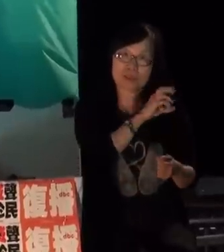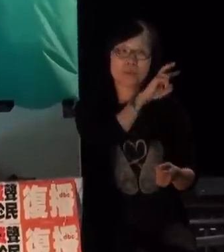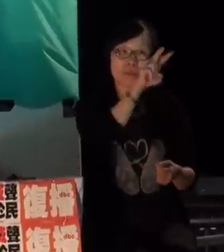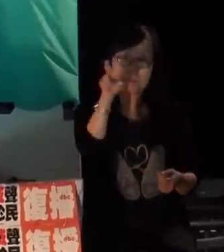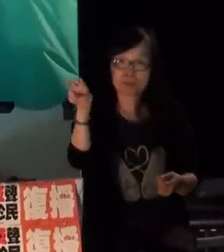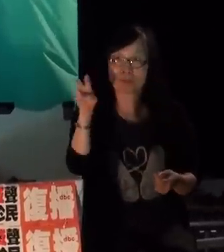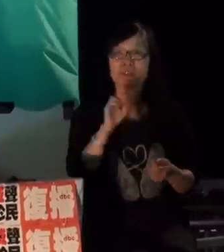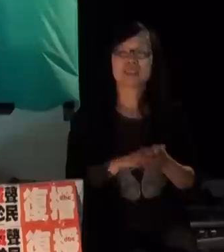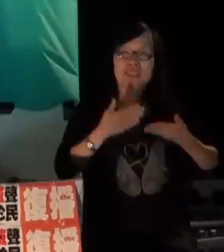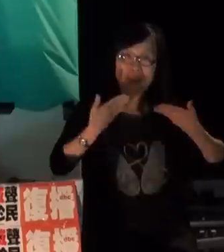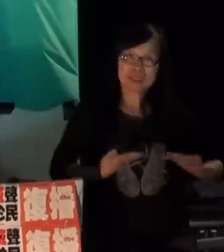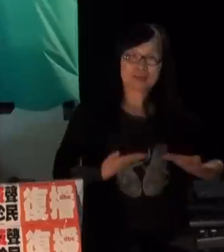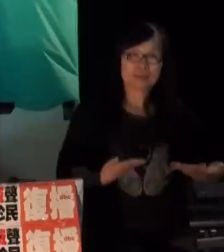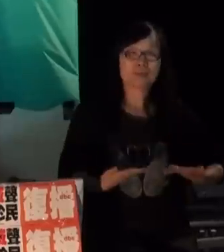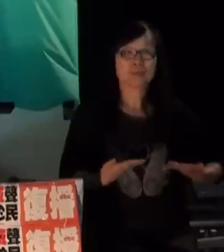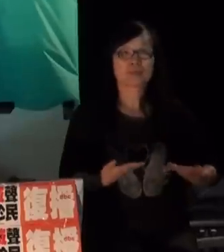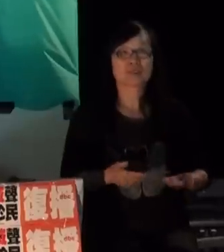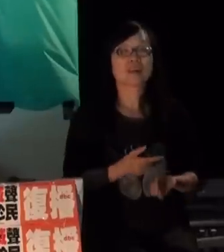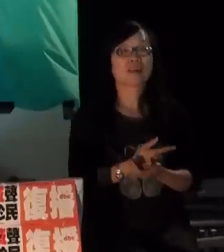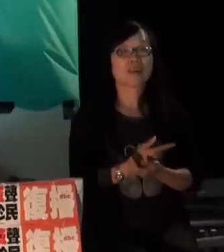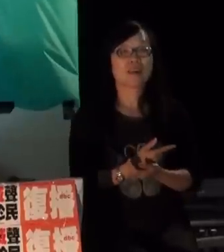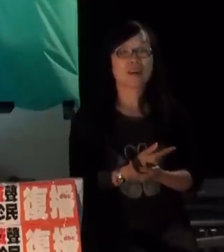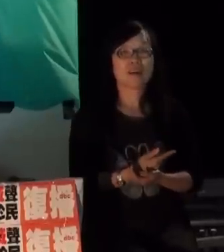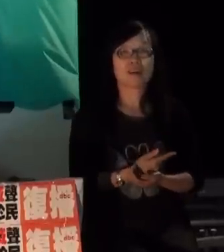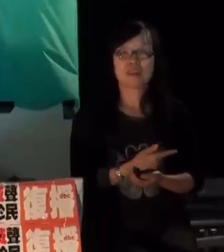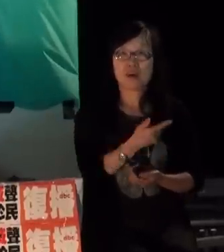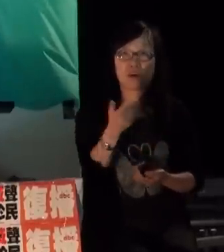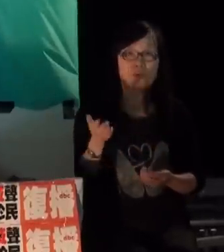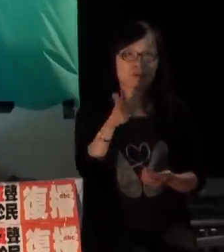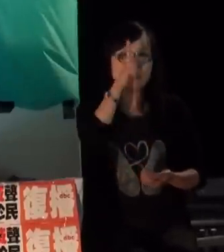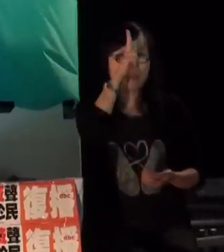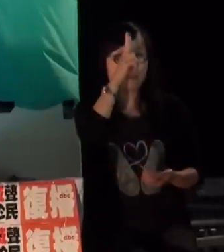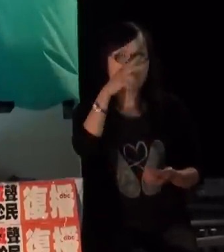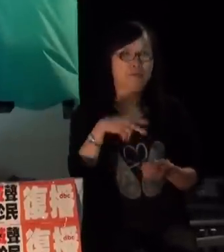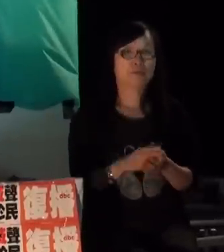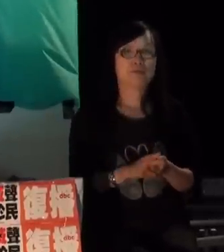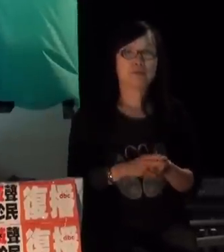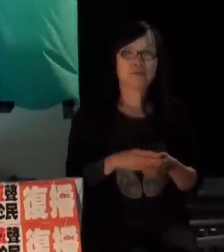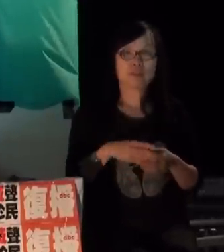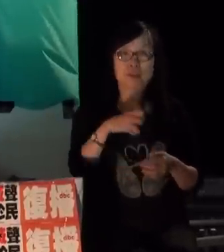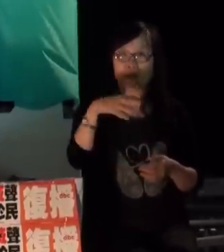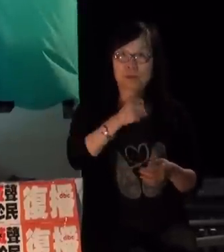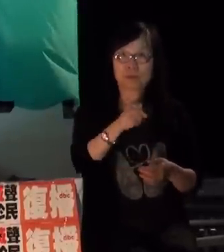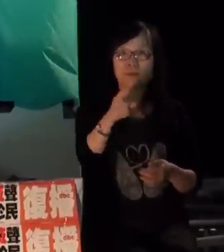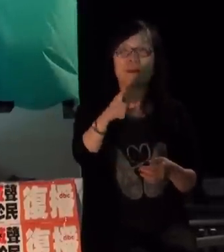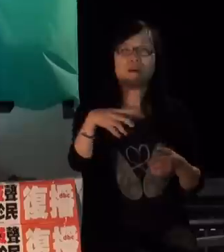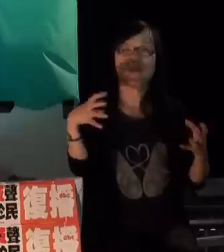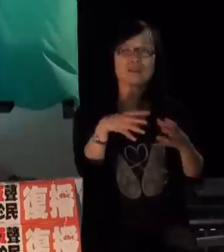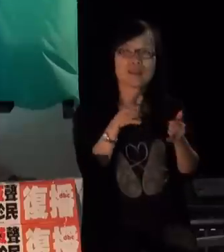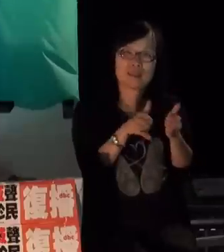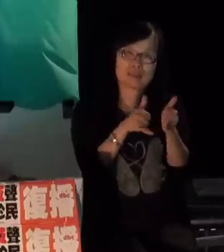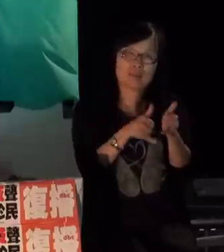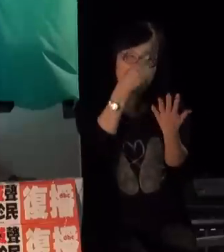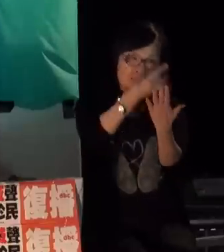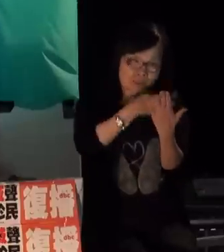即係話今日好多政府嘅官員出嚟講嘅就係，唉，我哋跟程序㗎，我哋乜乜乜